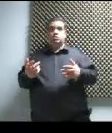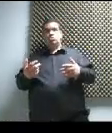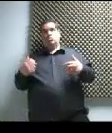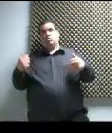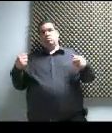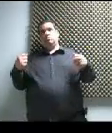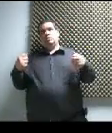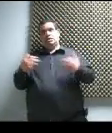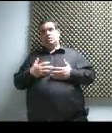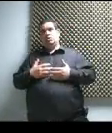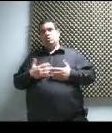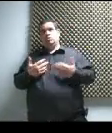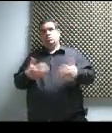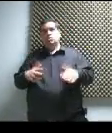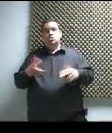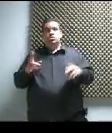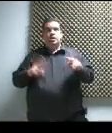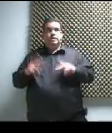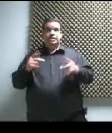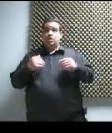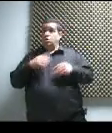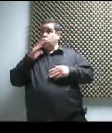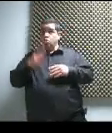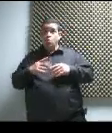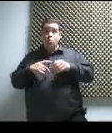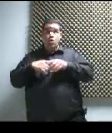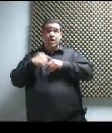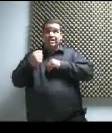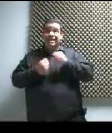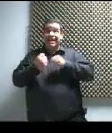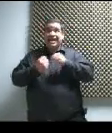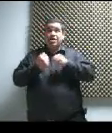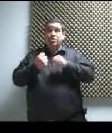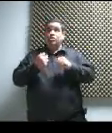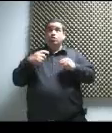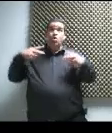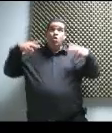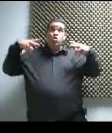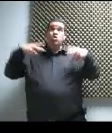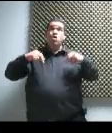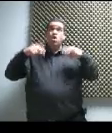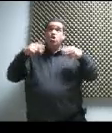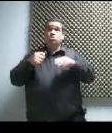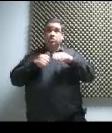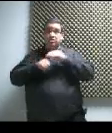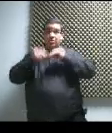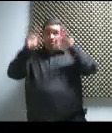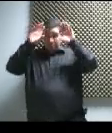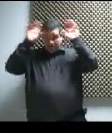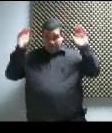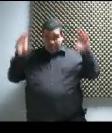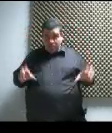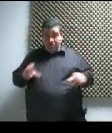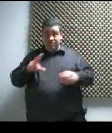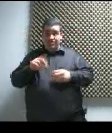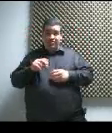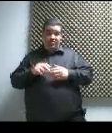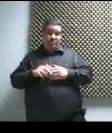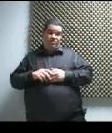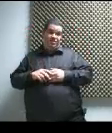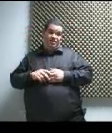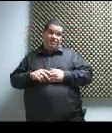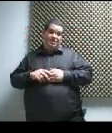sumamente bueno. eso no puede hacer. No salga corriendo. No, no. Eso es un no bien grande. Y no se ponga debajo del marco de la puerta. No. No,